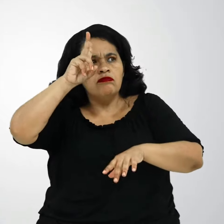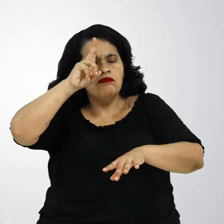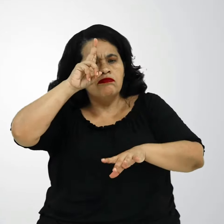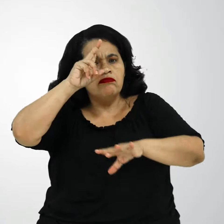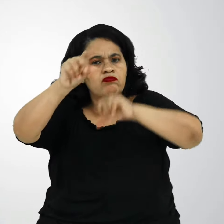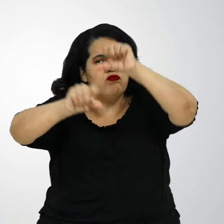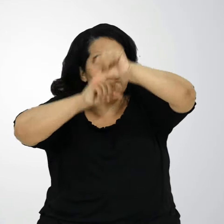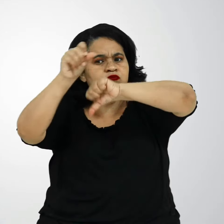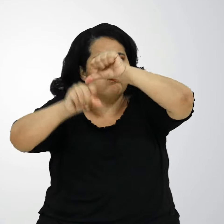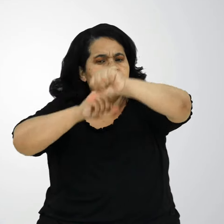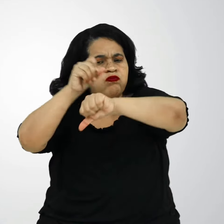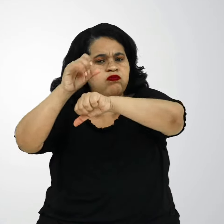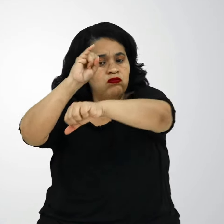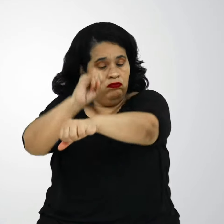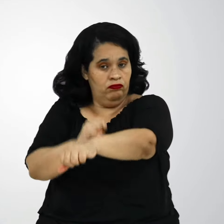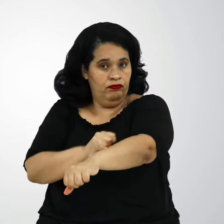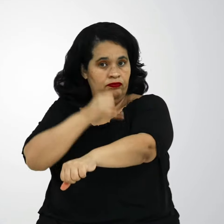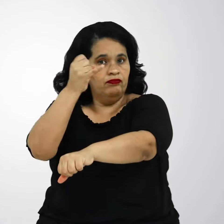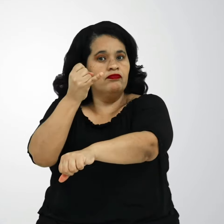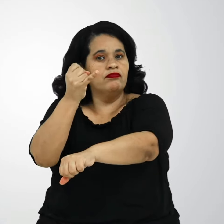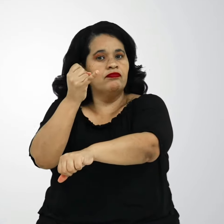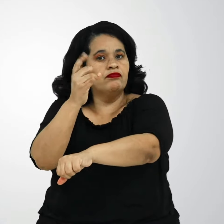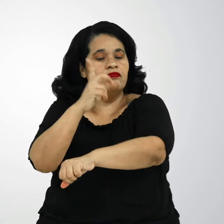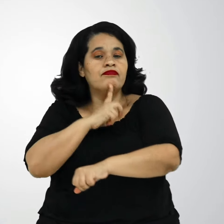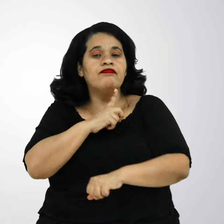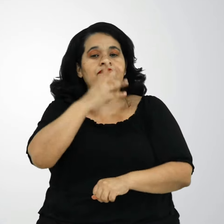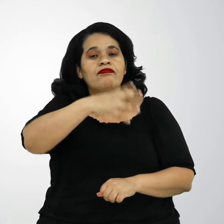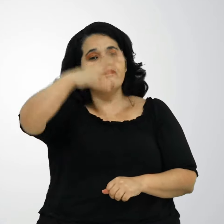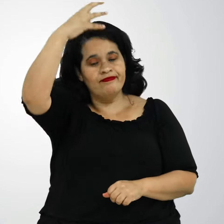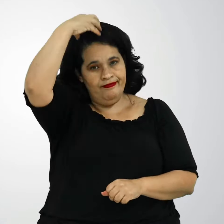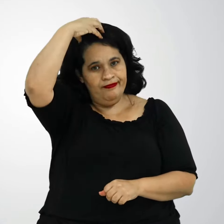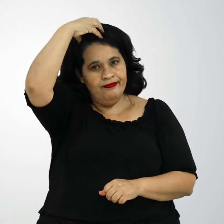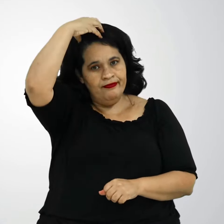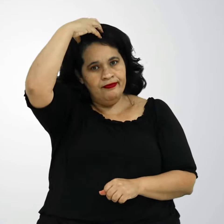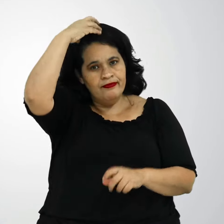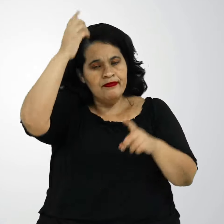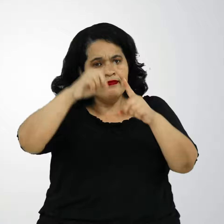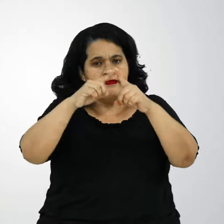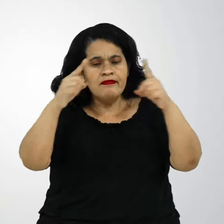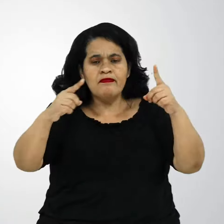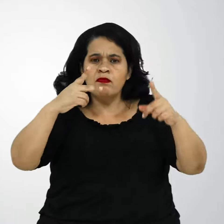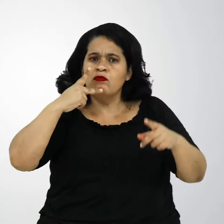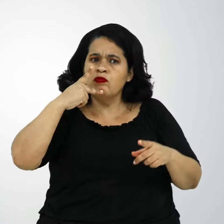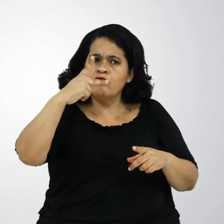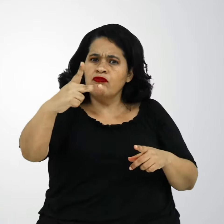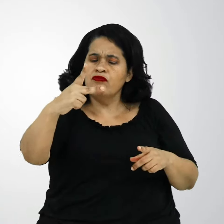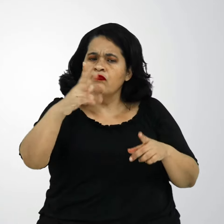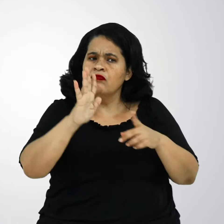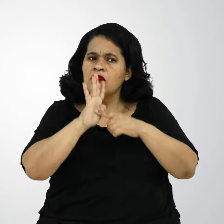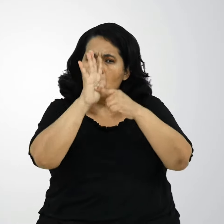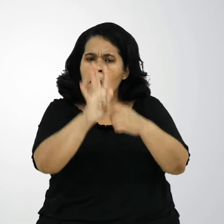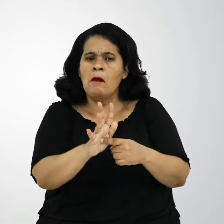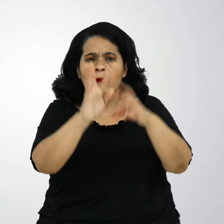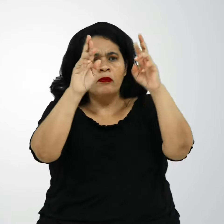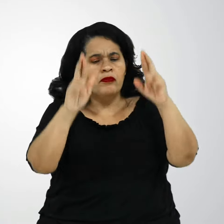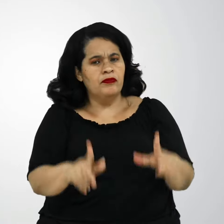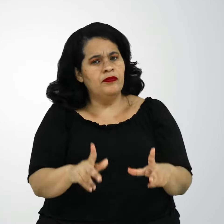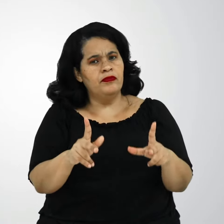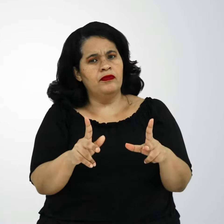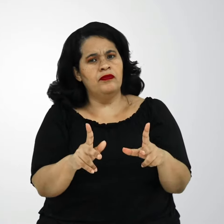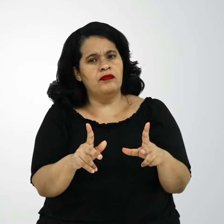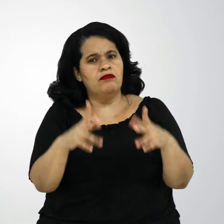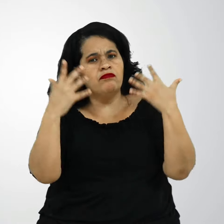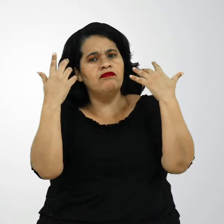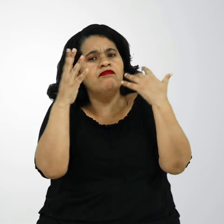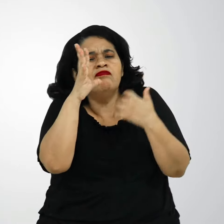um rei. E aí a profecia mostra que não, eles não teriam um rei imediatamente, eles passariam por uma sucessão